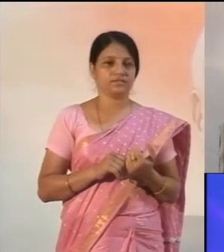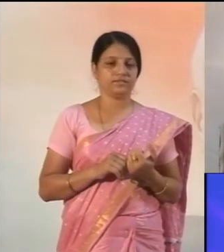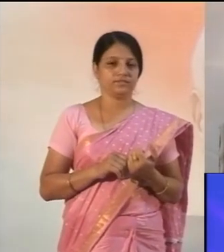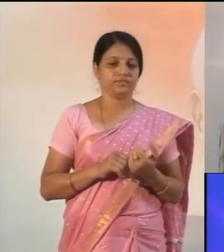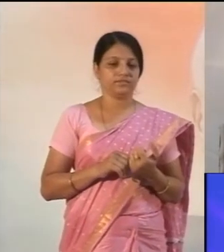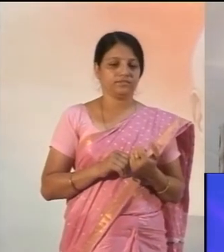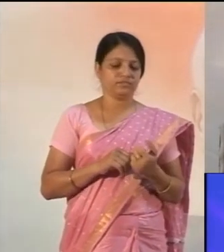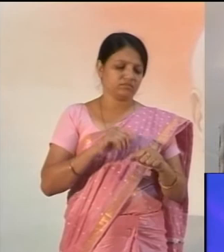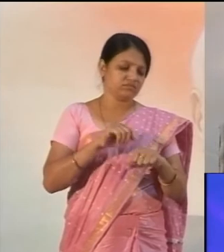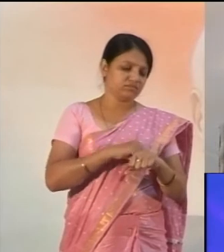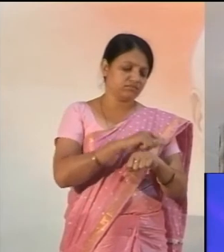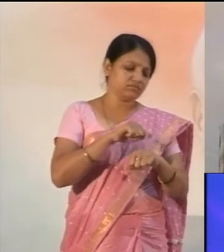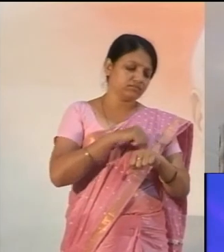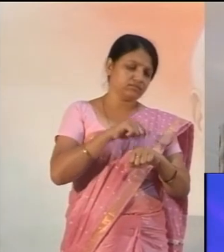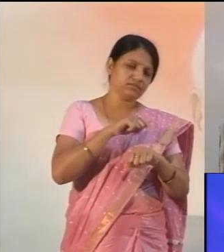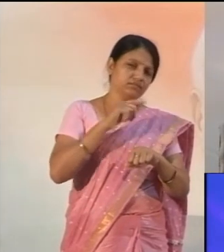काफी समय के बाद